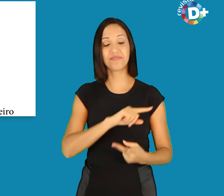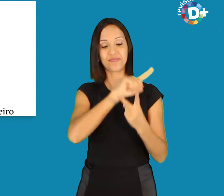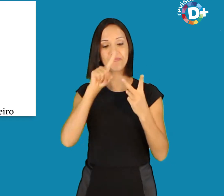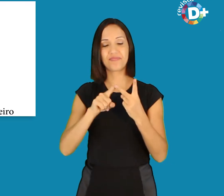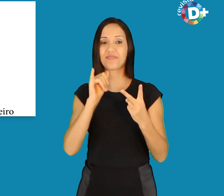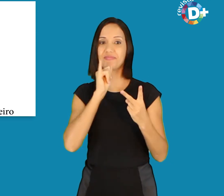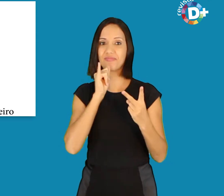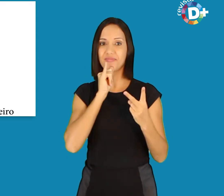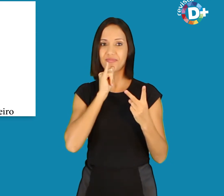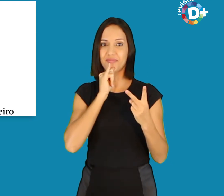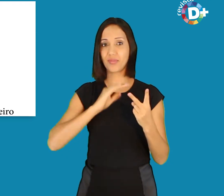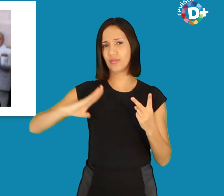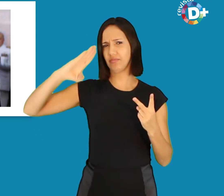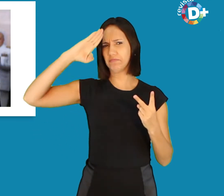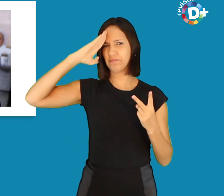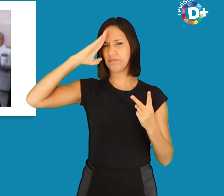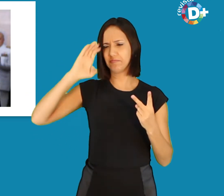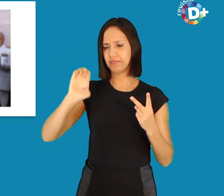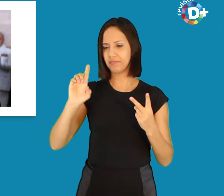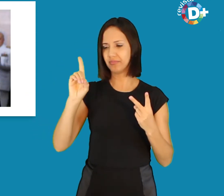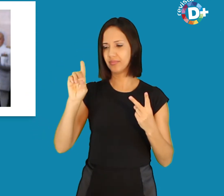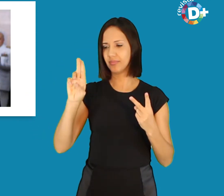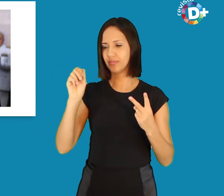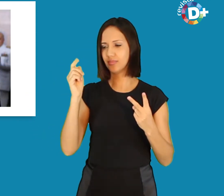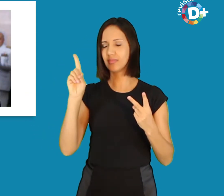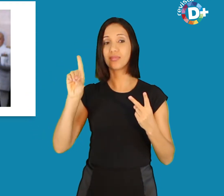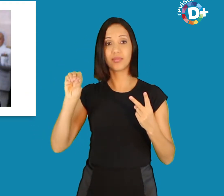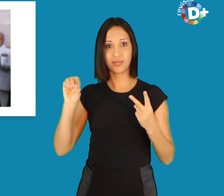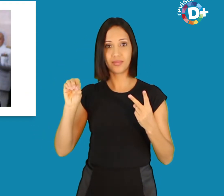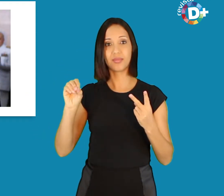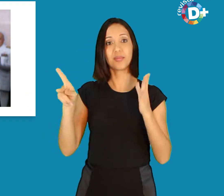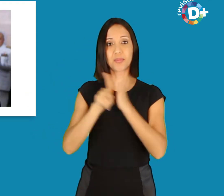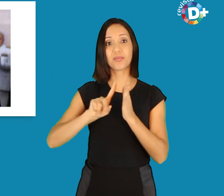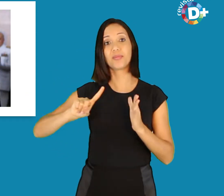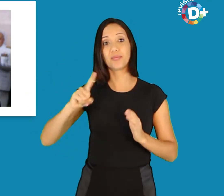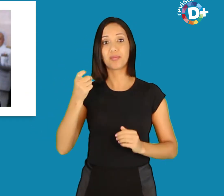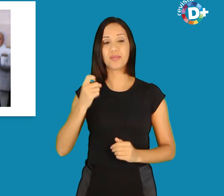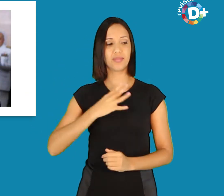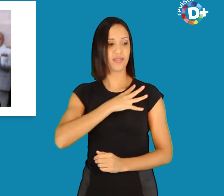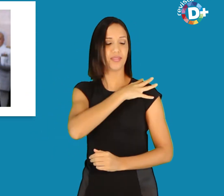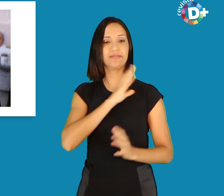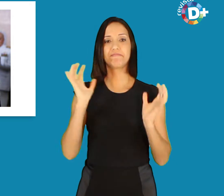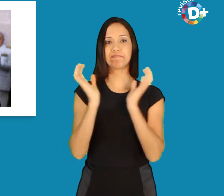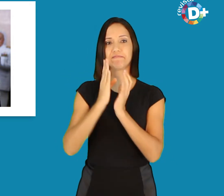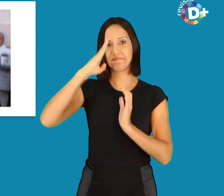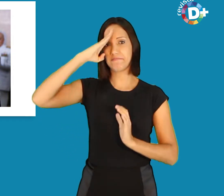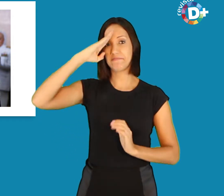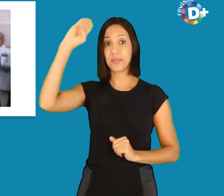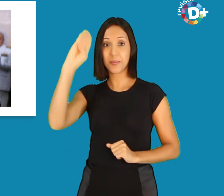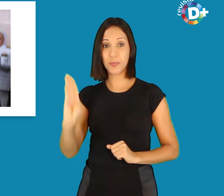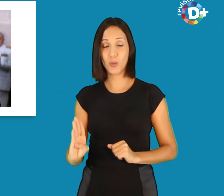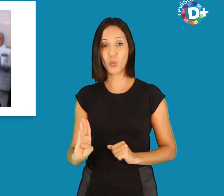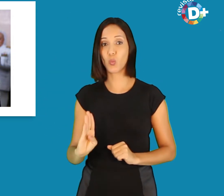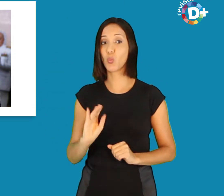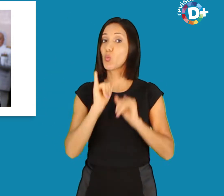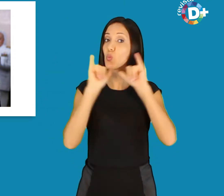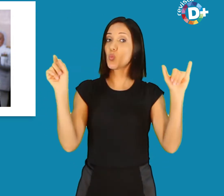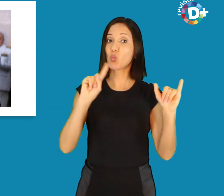ela todos os dias ele tinha uma enxurrada de informações a passar uma missão a cumprir são pessoas espectaculares